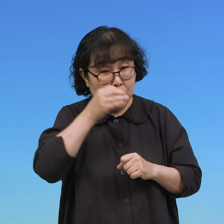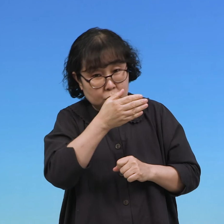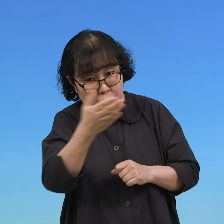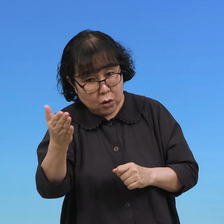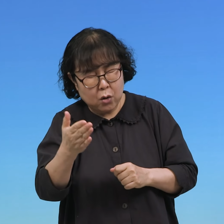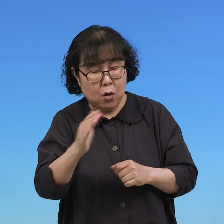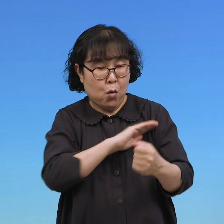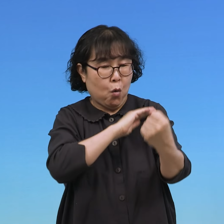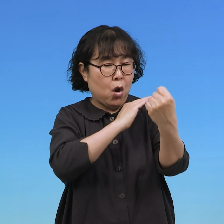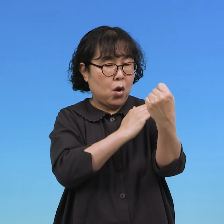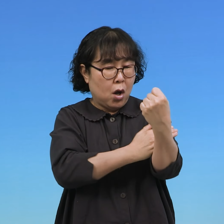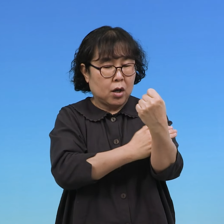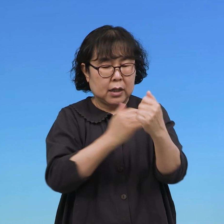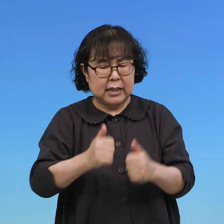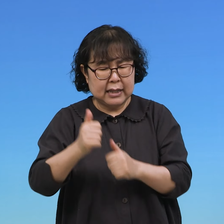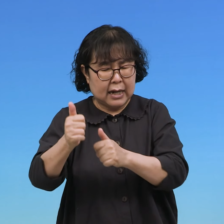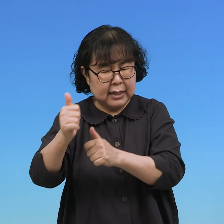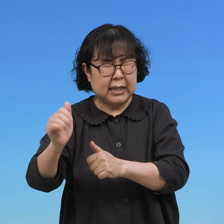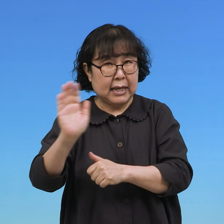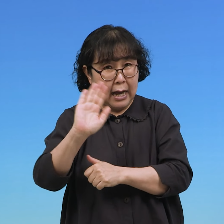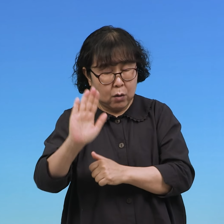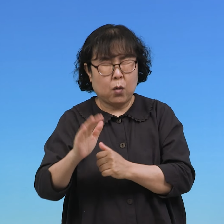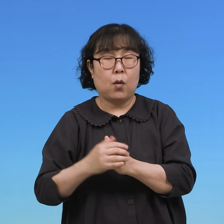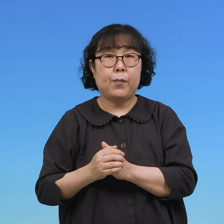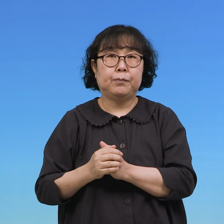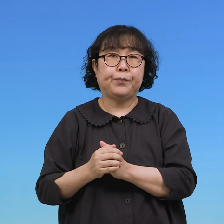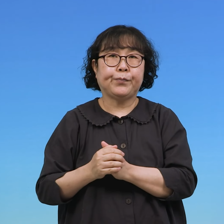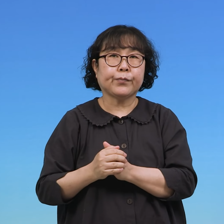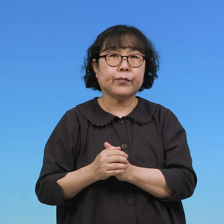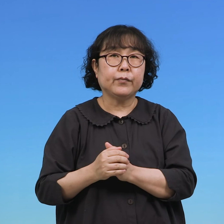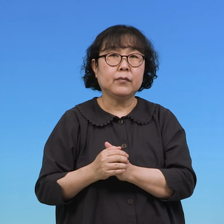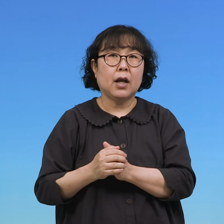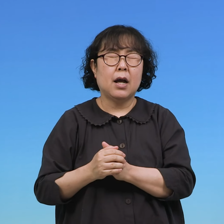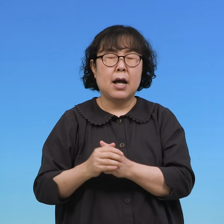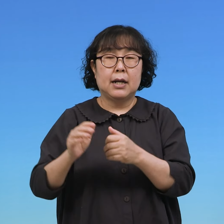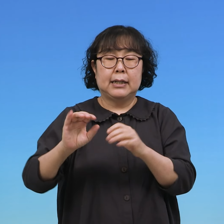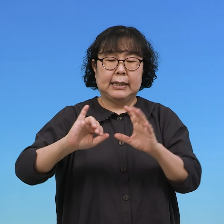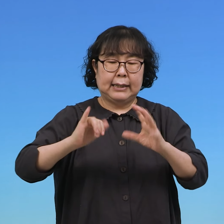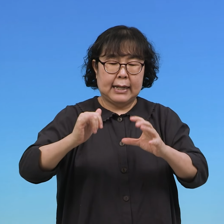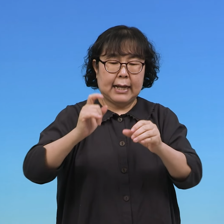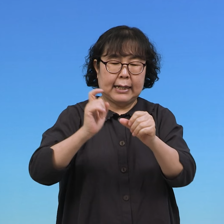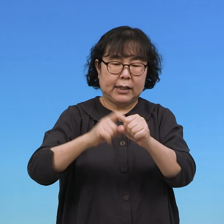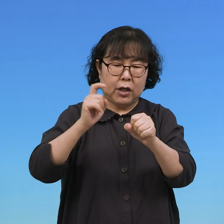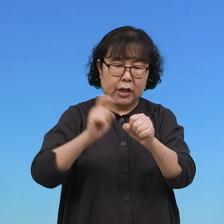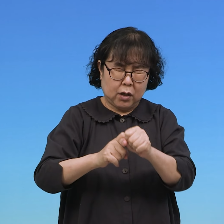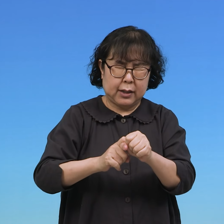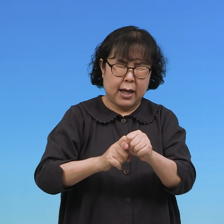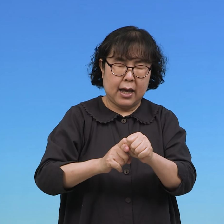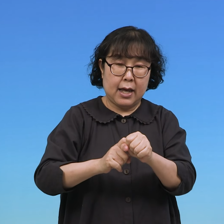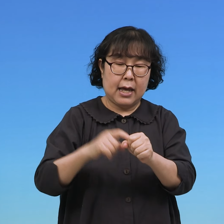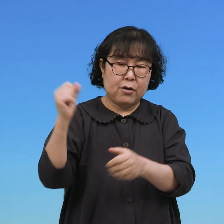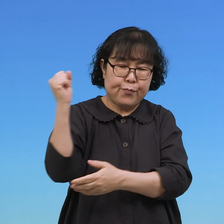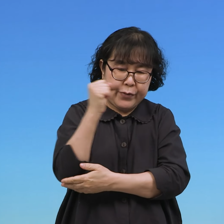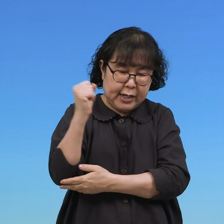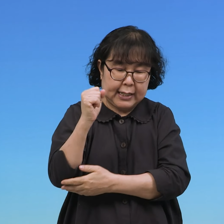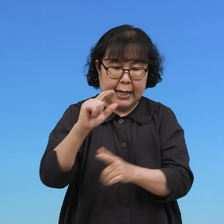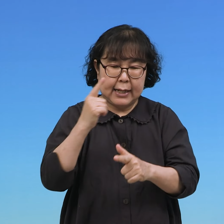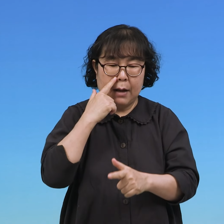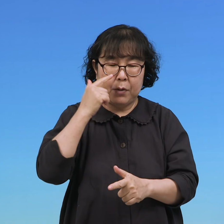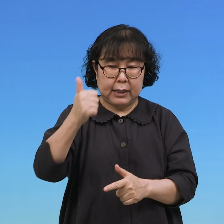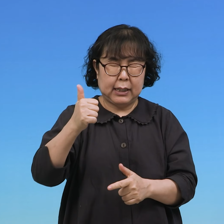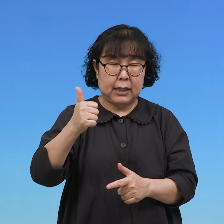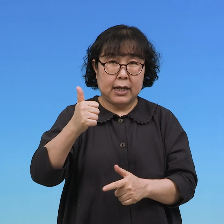않고 초라한 그 무엇에 흔들리지 않는 당당한 아버지의 모습, 신앙인으로서 아버지의 모습을 보여줄